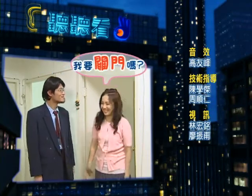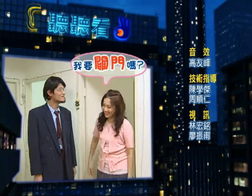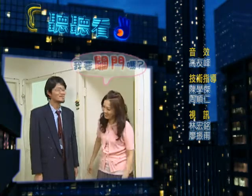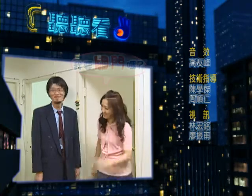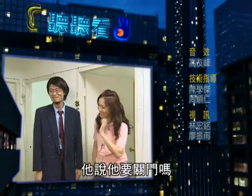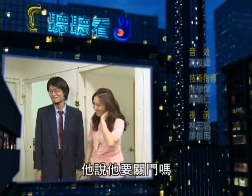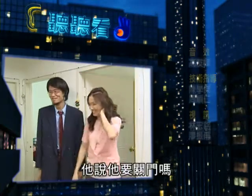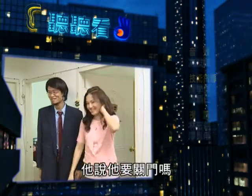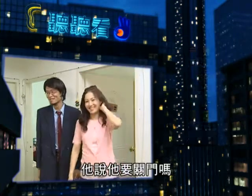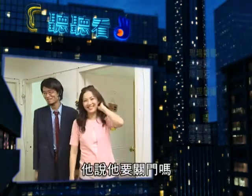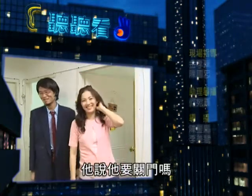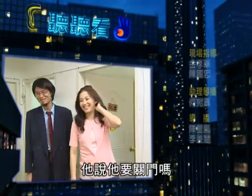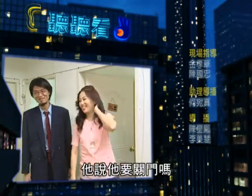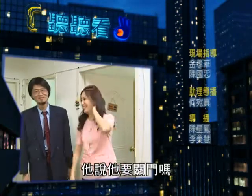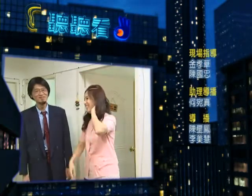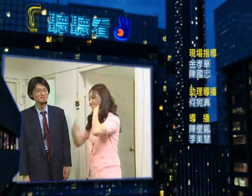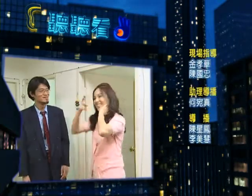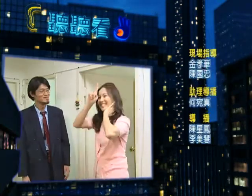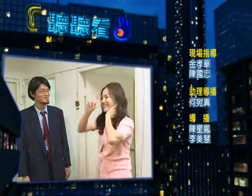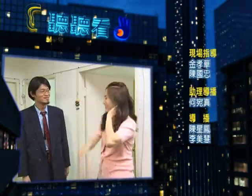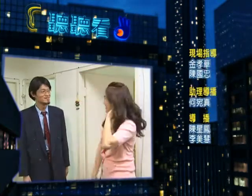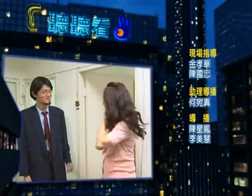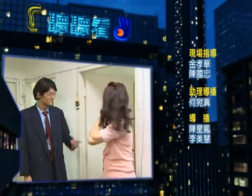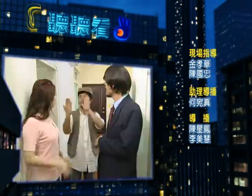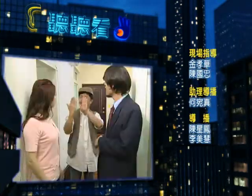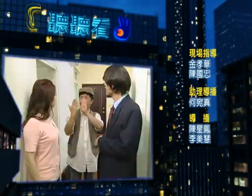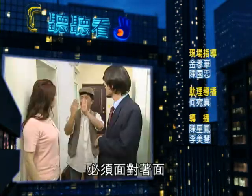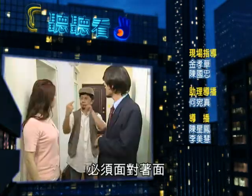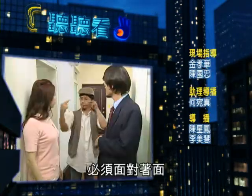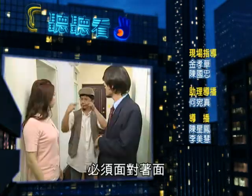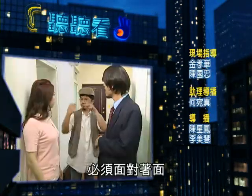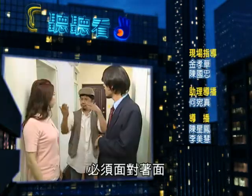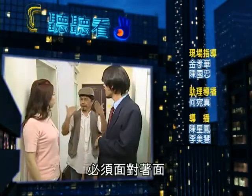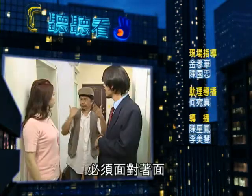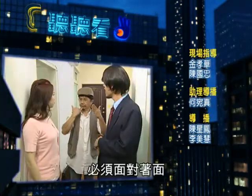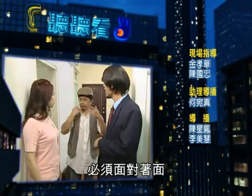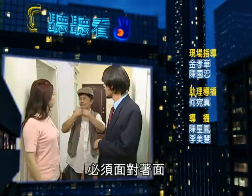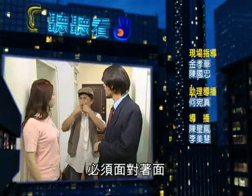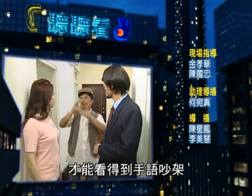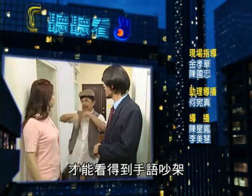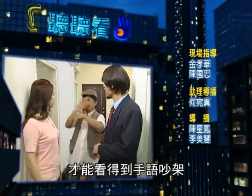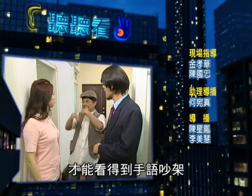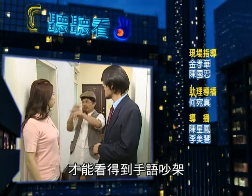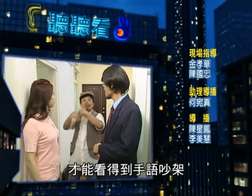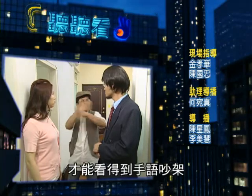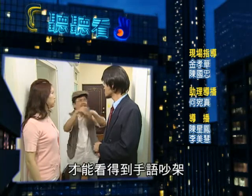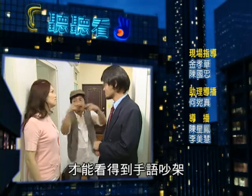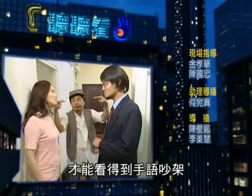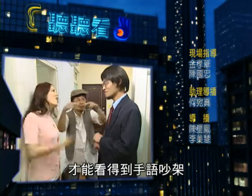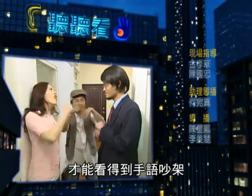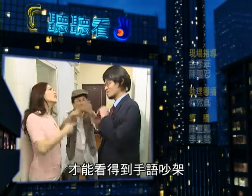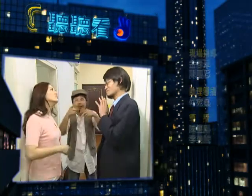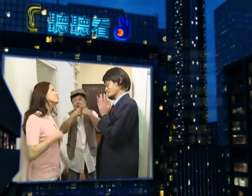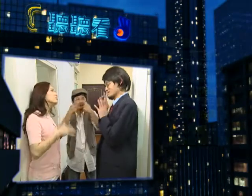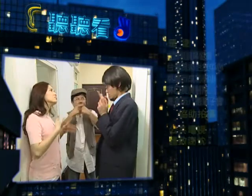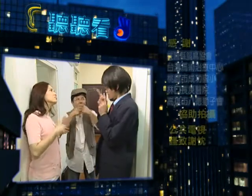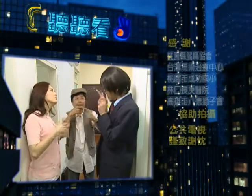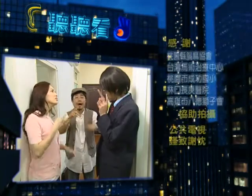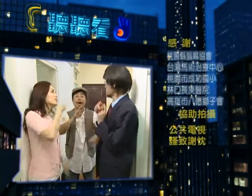他说他要关门吗？必须面对着面才能看得到手语吵架，